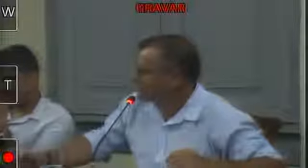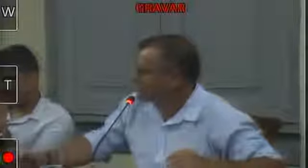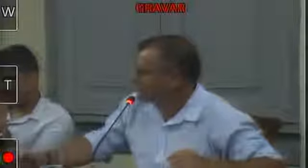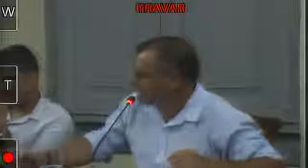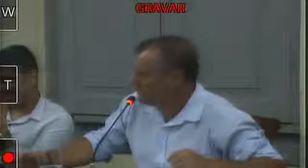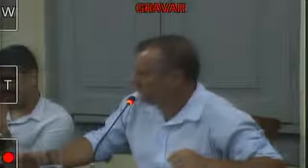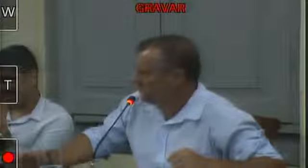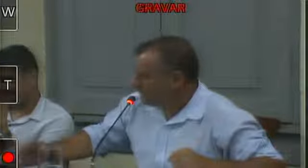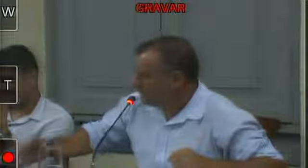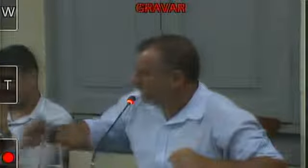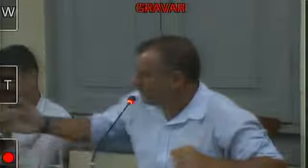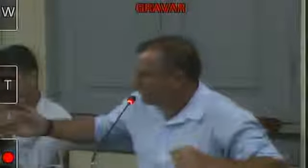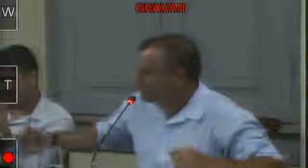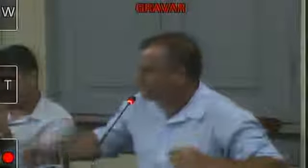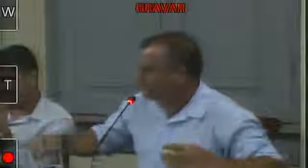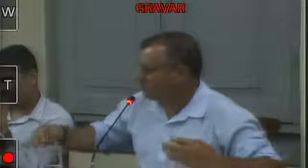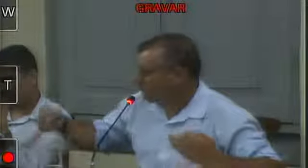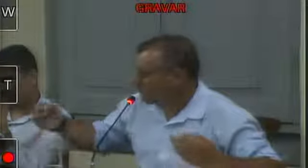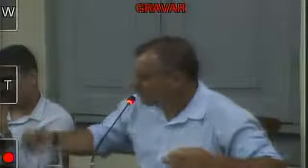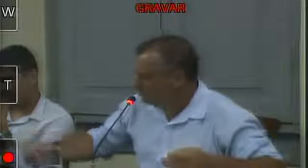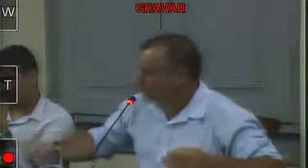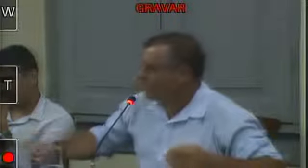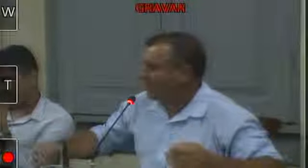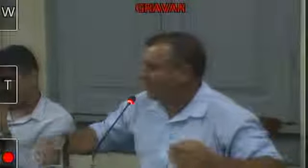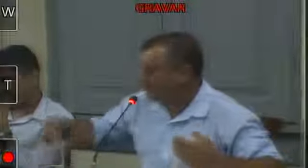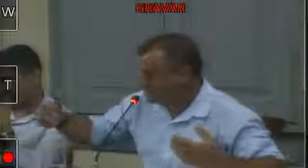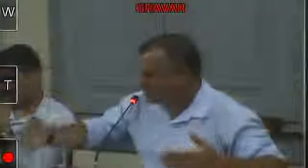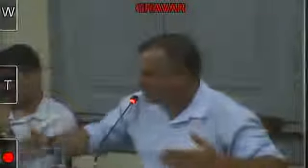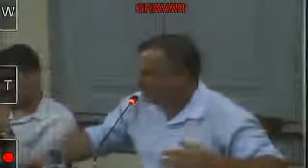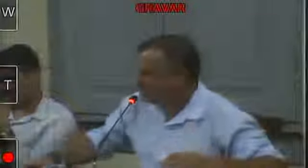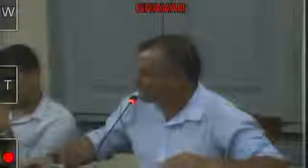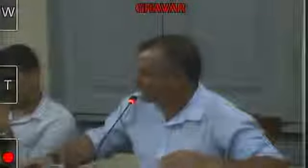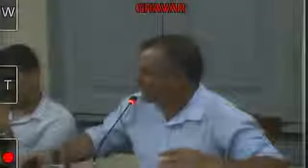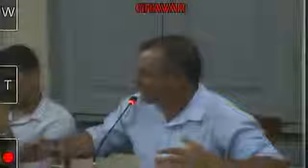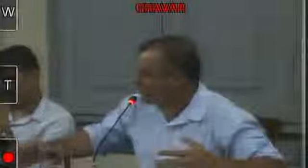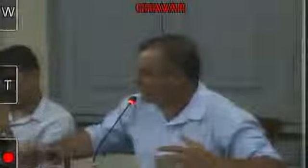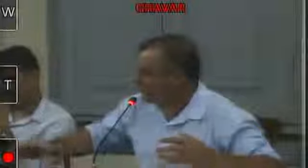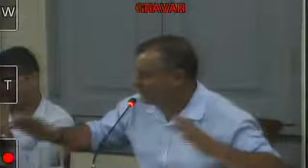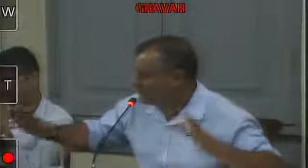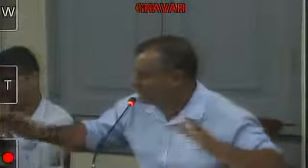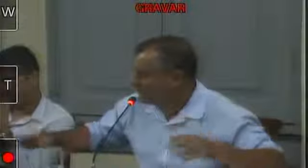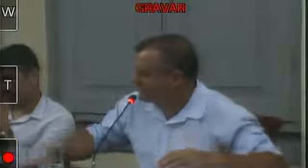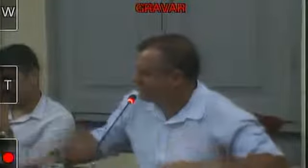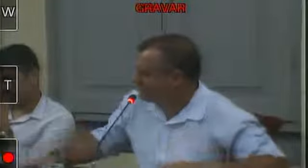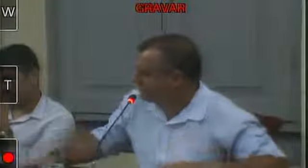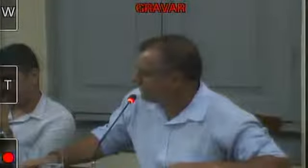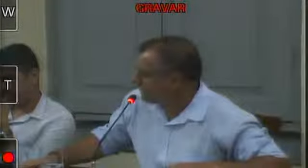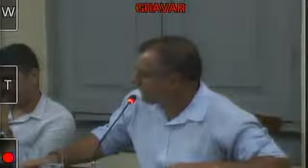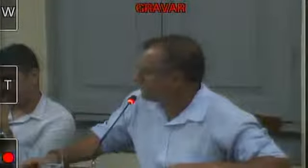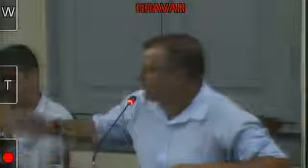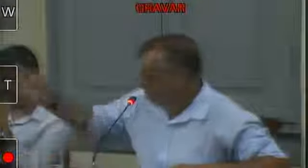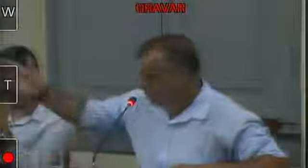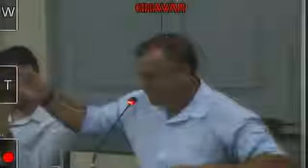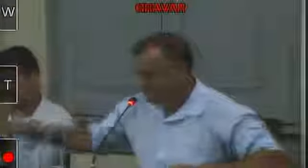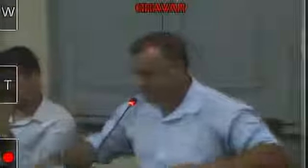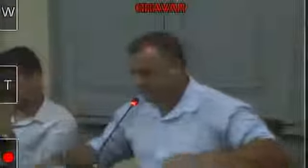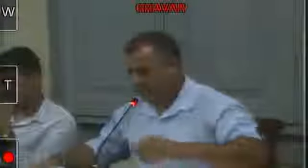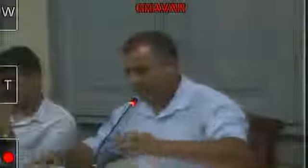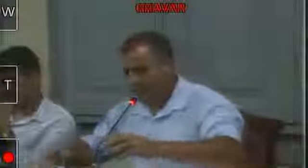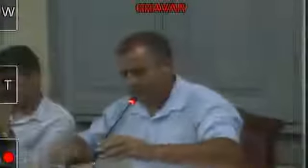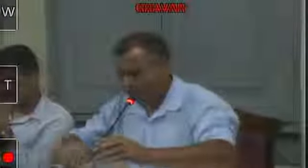outras coisas assim, né? Não apareceu, mas o povo é muito educado, o pessoal que frequenta Santa Isabel é muito educado, graças a Deus nós não tivemos nada.